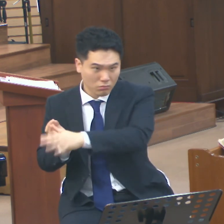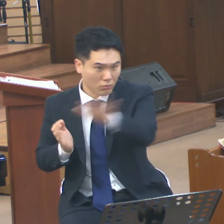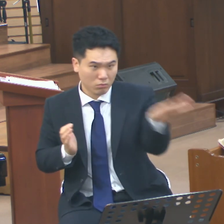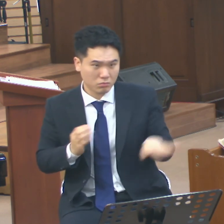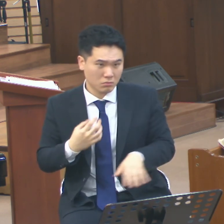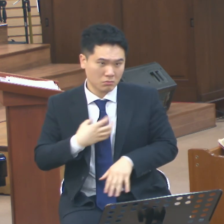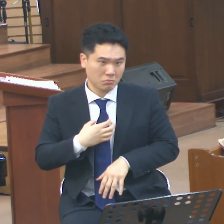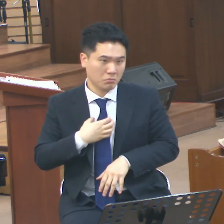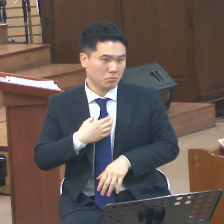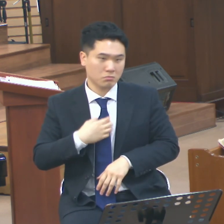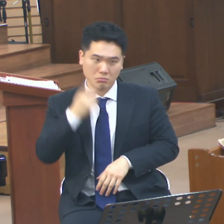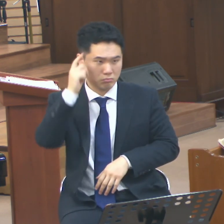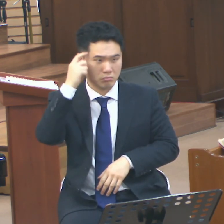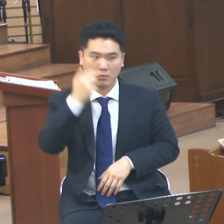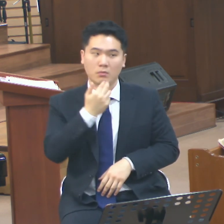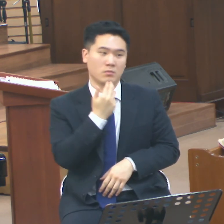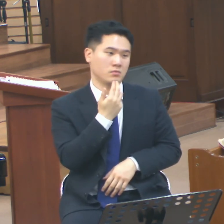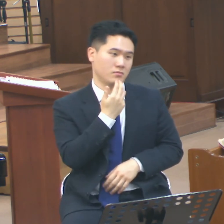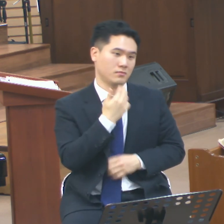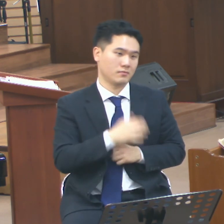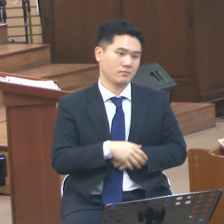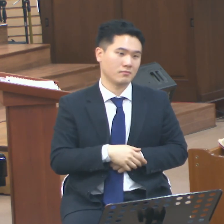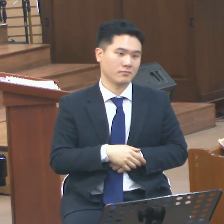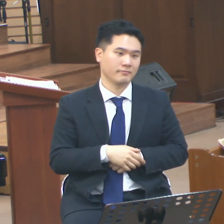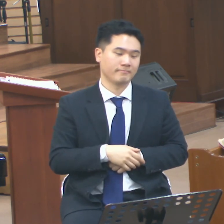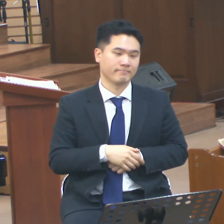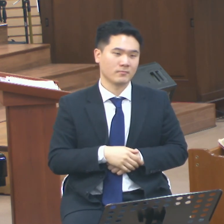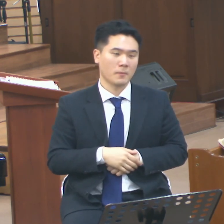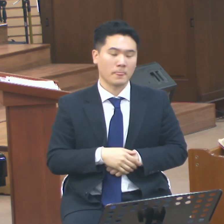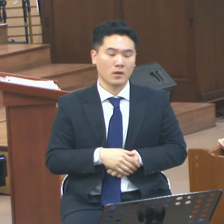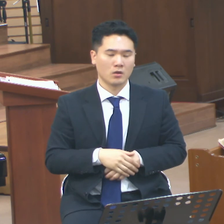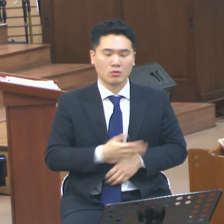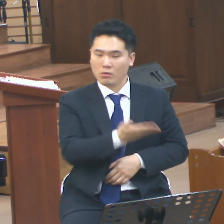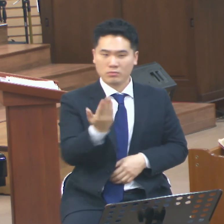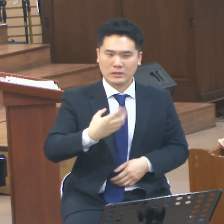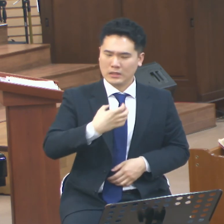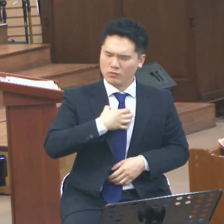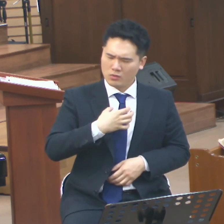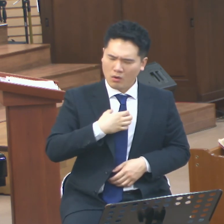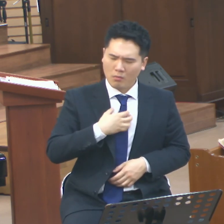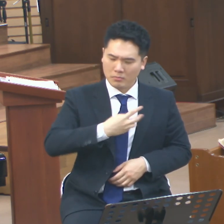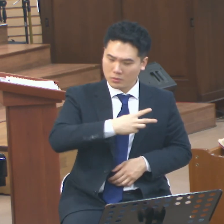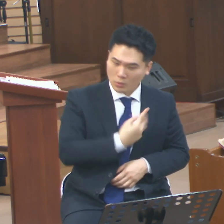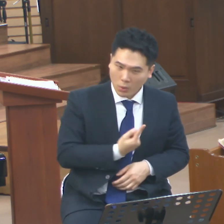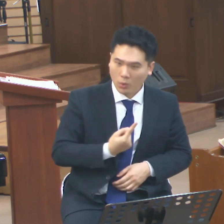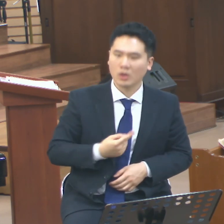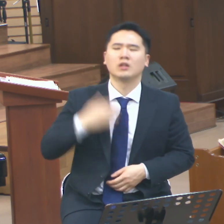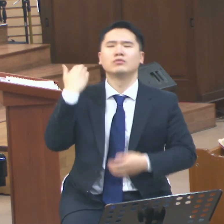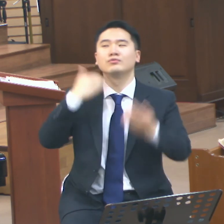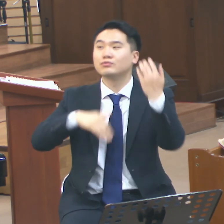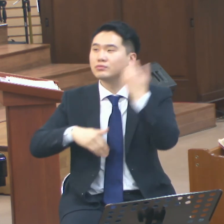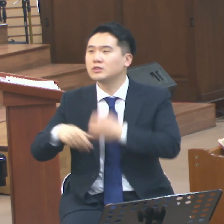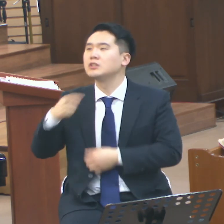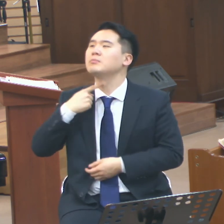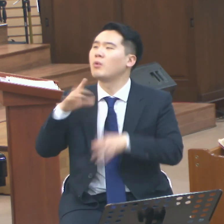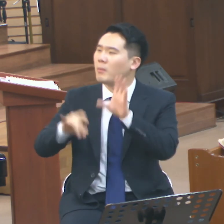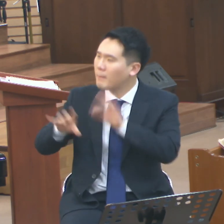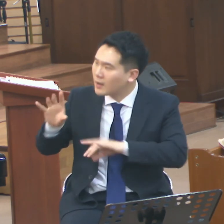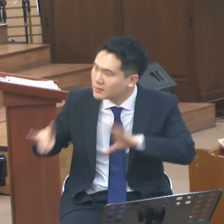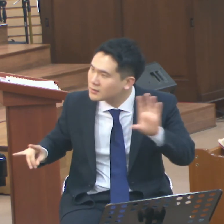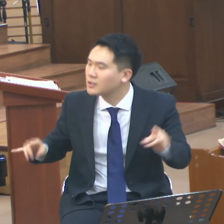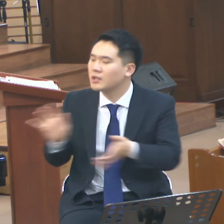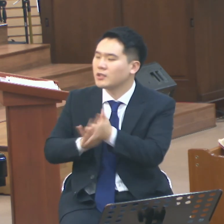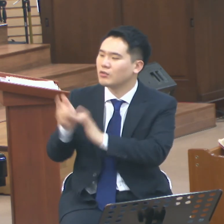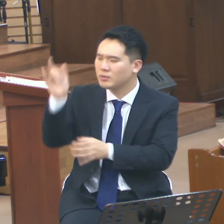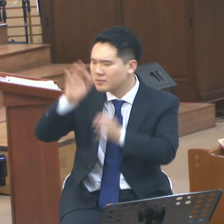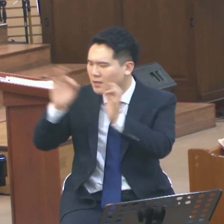거예요. 좀 위험해도 올라가가지고, 누구든지 목마르거나 하고 외쳐주시는 거예요. 그 당시 사람들은 이해하지 못하지만 이